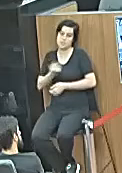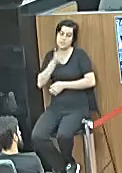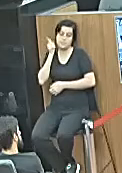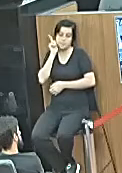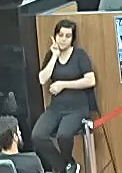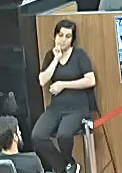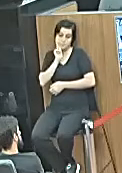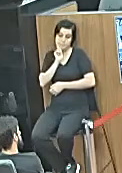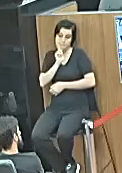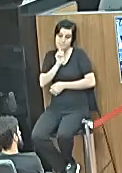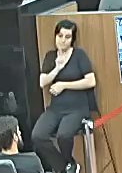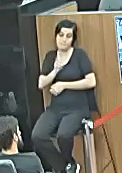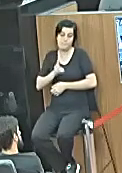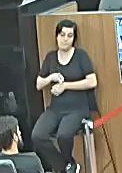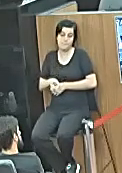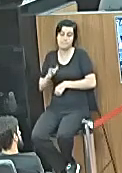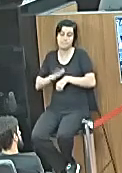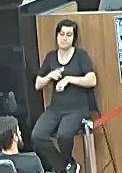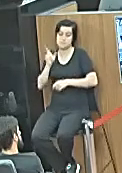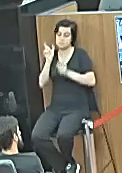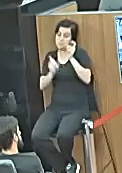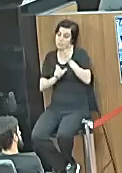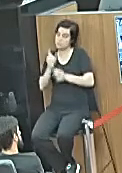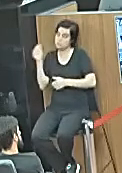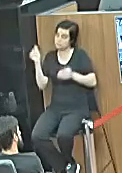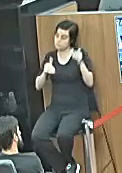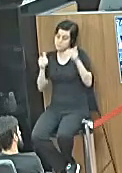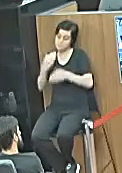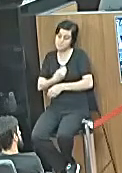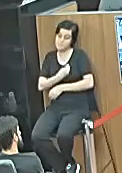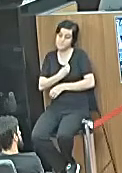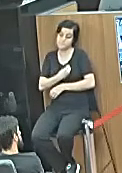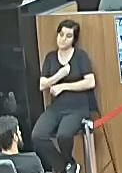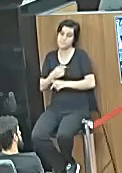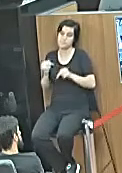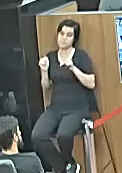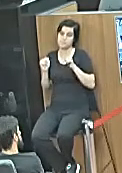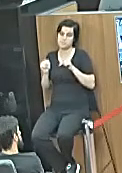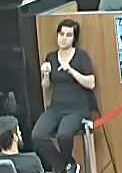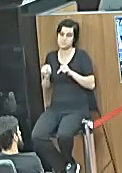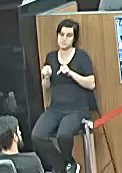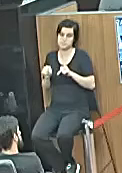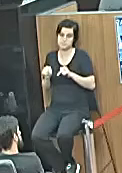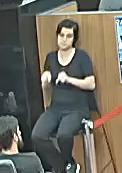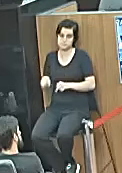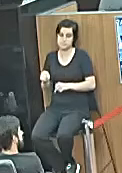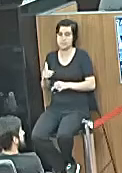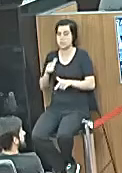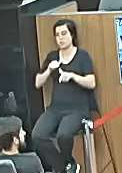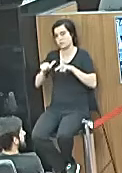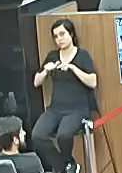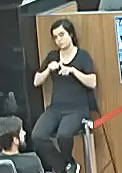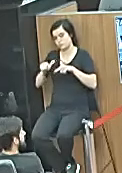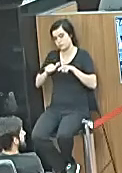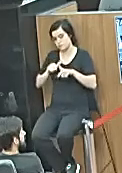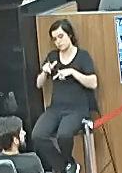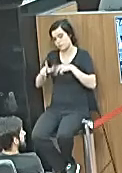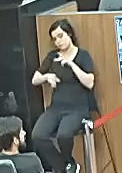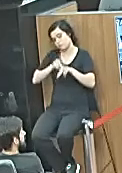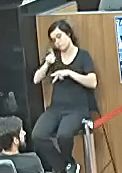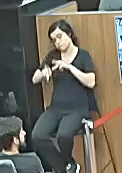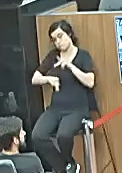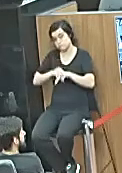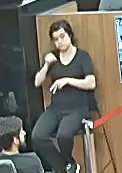trazer cada vez mais pessoas para participarem do nosso da nossa participação popular é